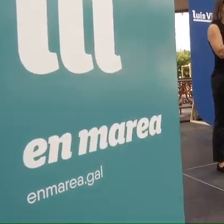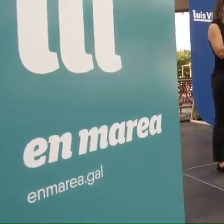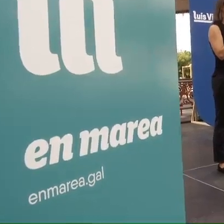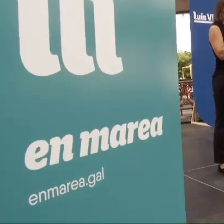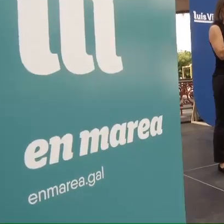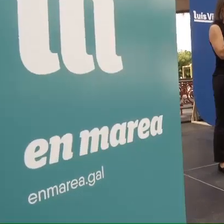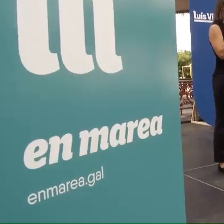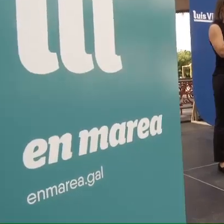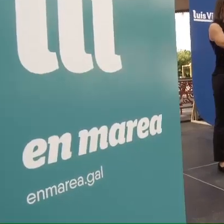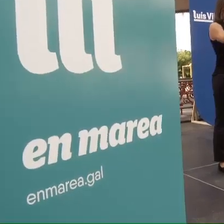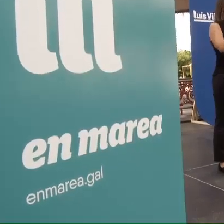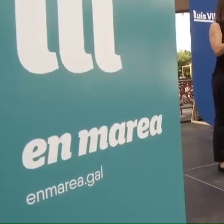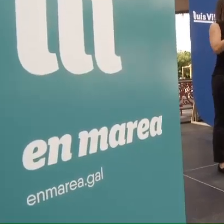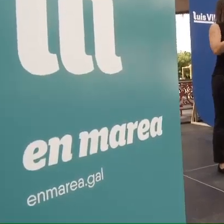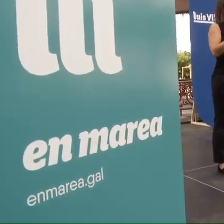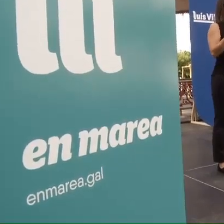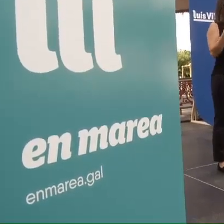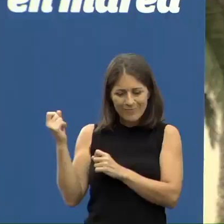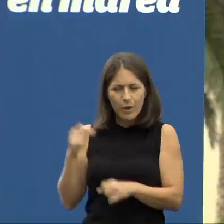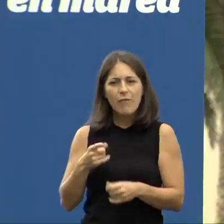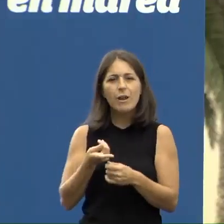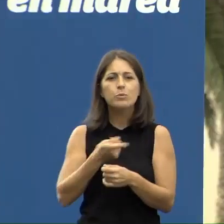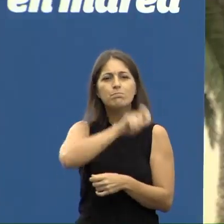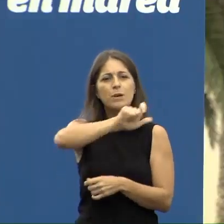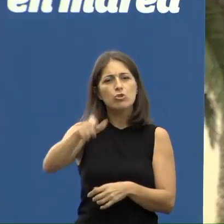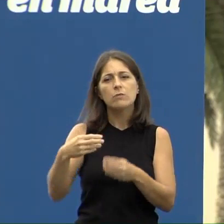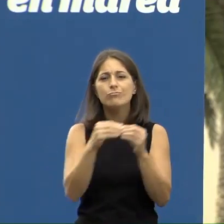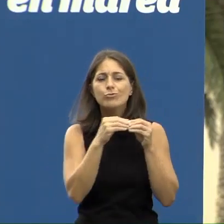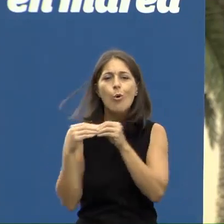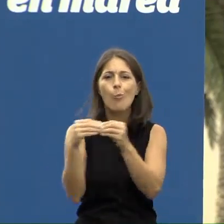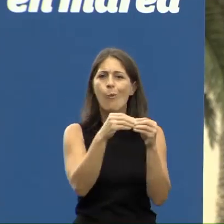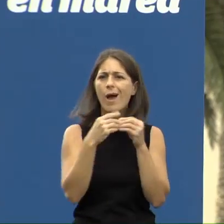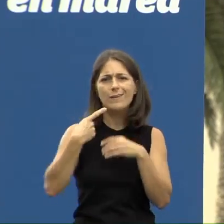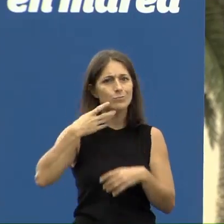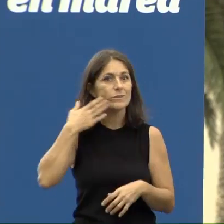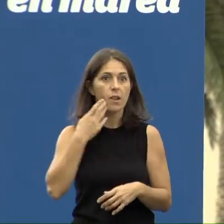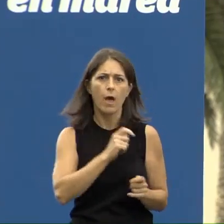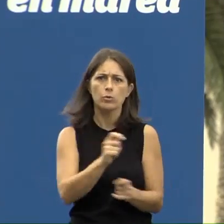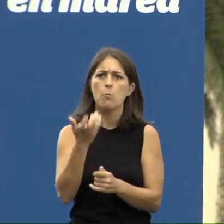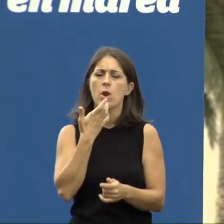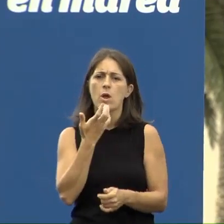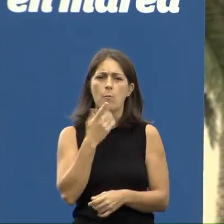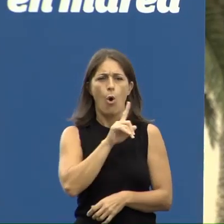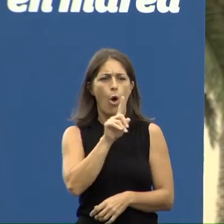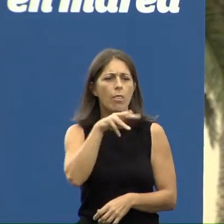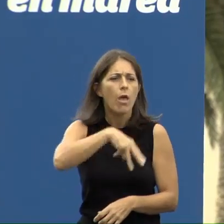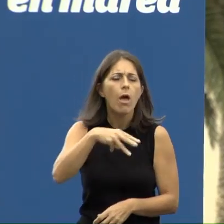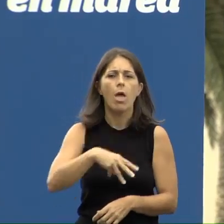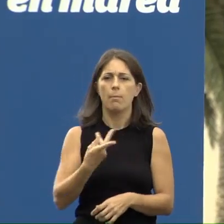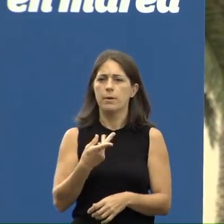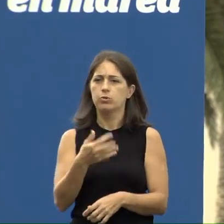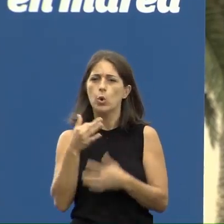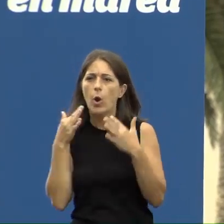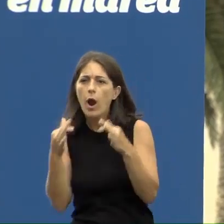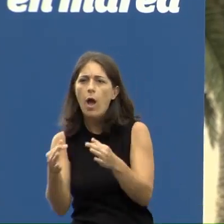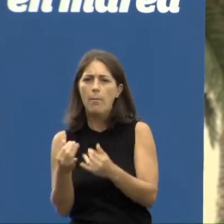O que nos trae hoxe aquí é a dignidade da xente do común, do 11M, das loitas de nunca máis, pero tamén a loita dos